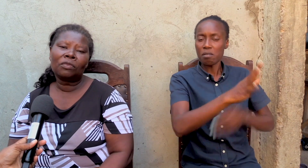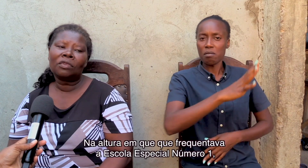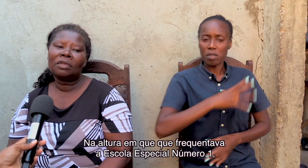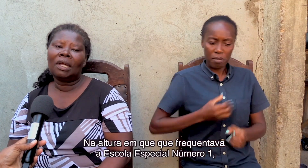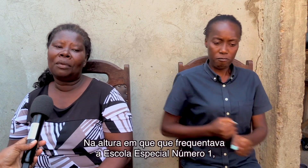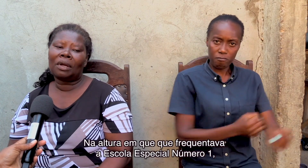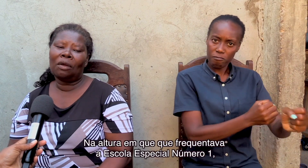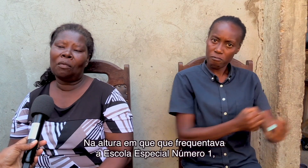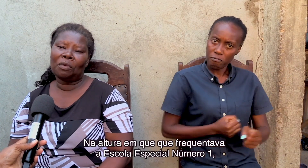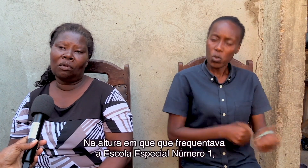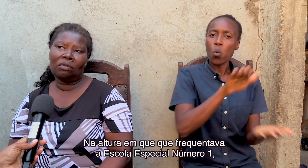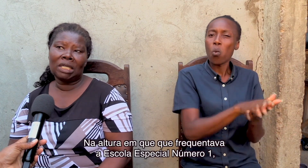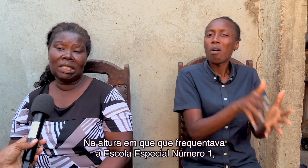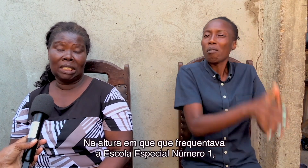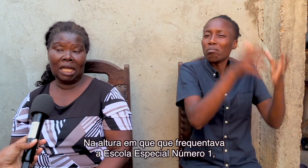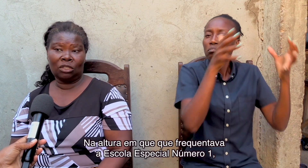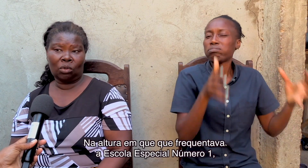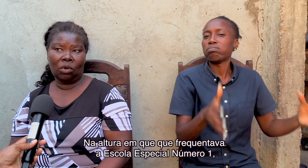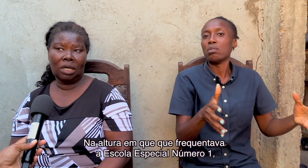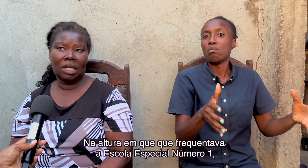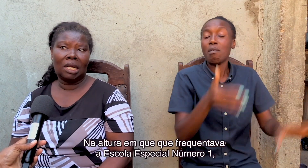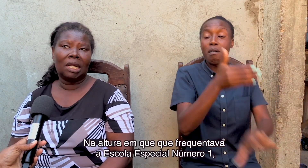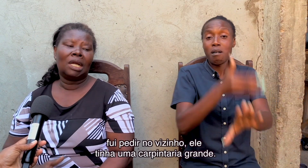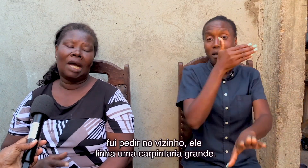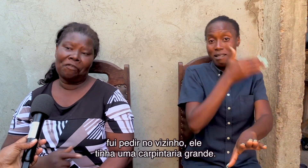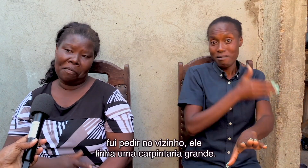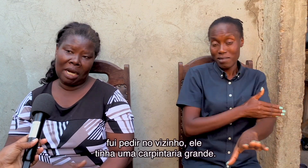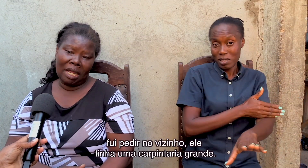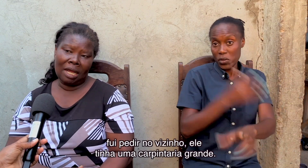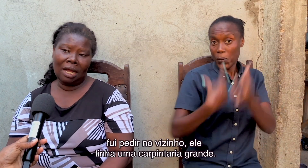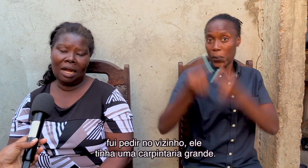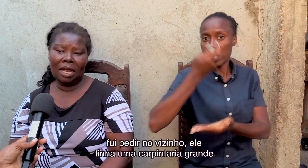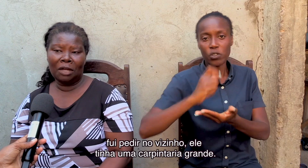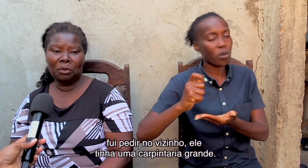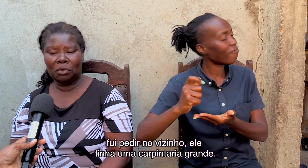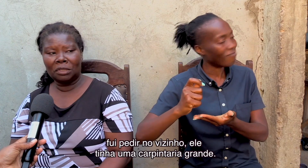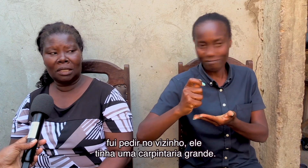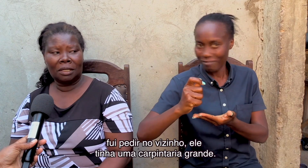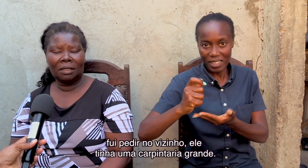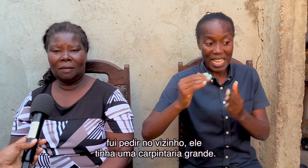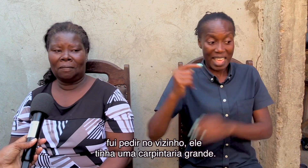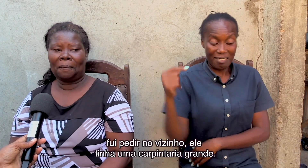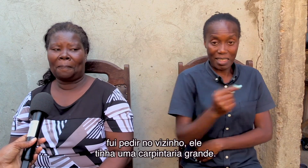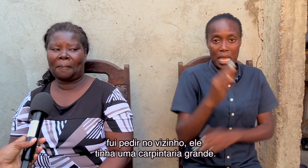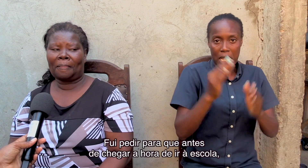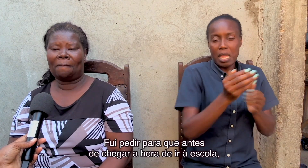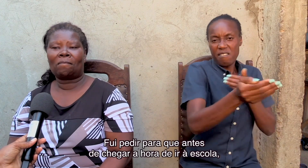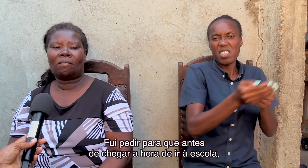Na altura em que frequentava a escola especial número 1, fui pedir no vizinho. Ele tinha uma carpintaria grande. Fui